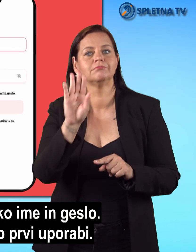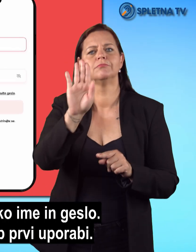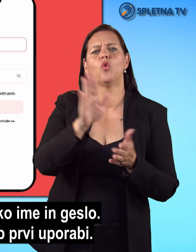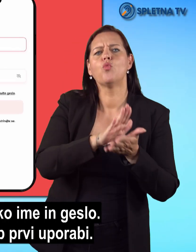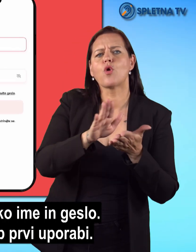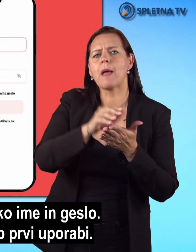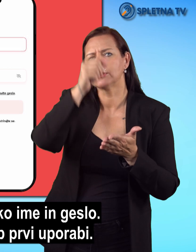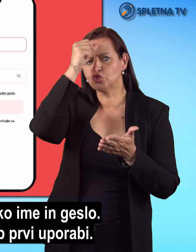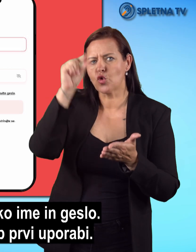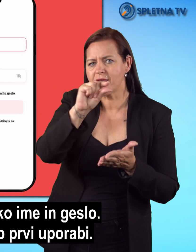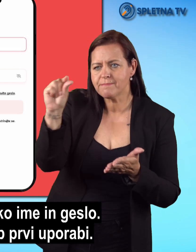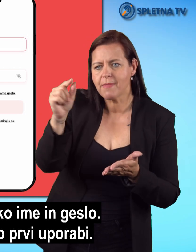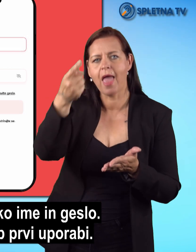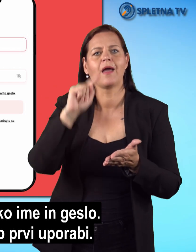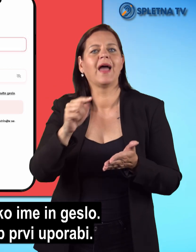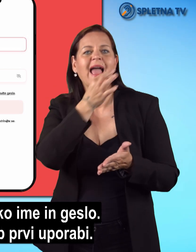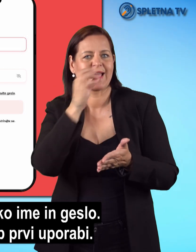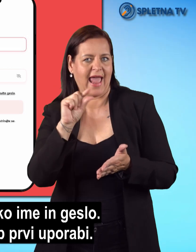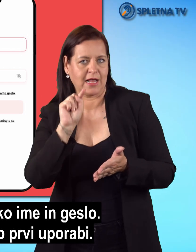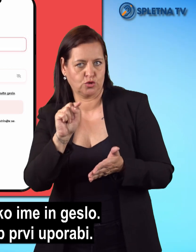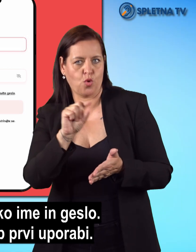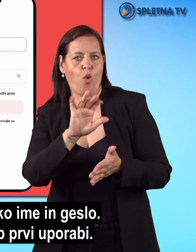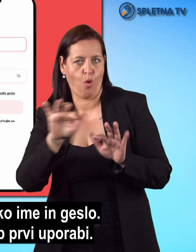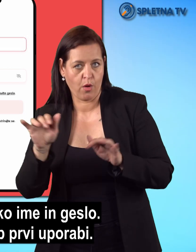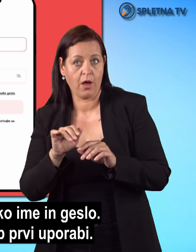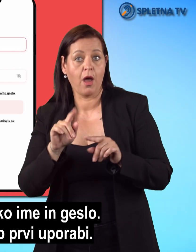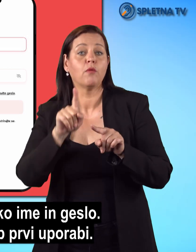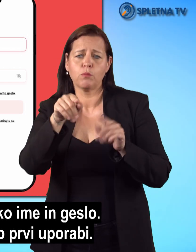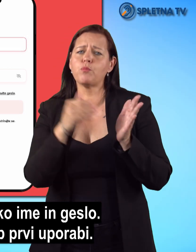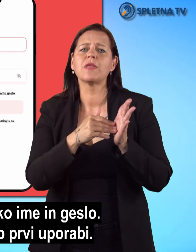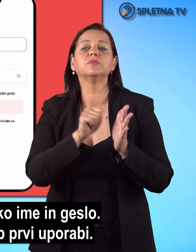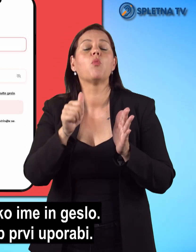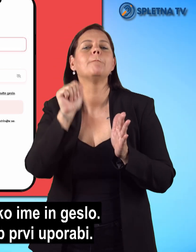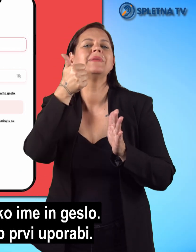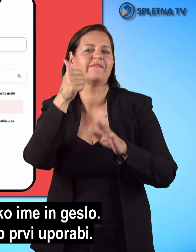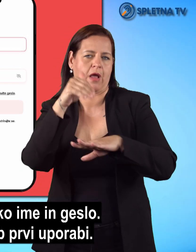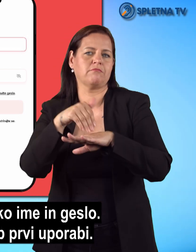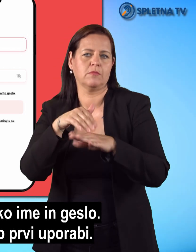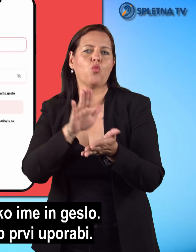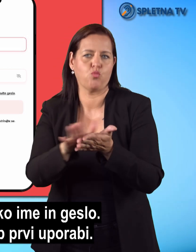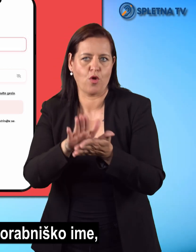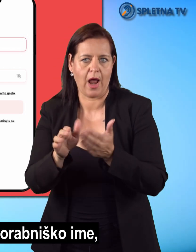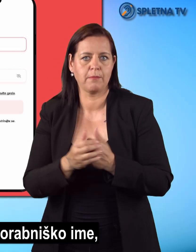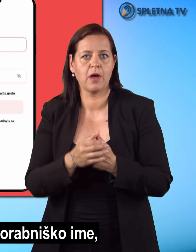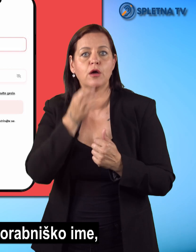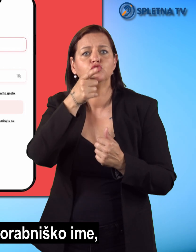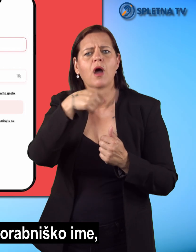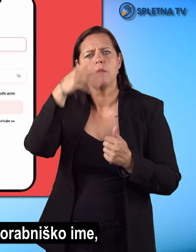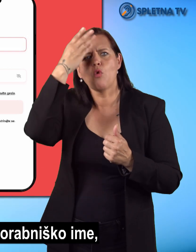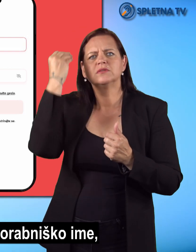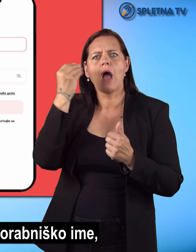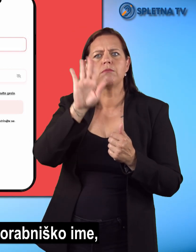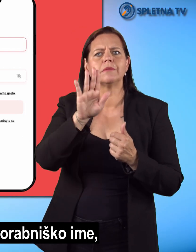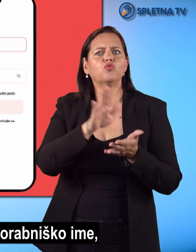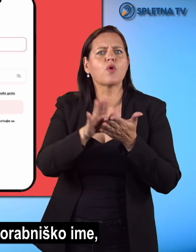Vpišite svoje uporabniško ime in geslo. To je potrebno samo ob prvi uporabi. Če ste pozabili svoje